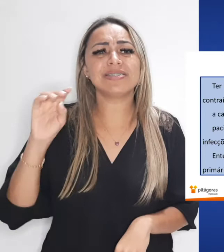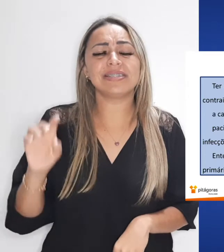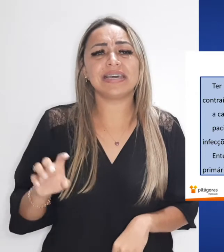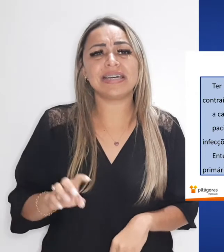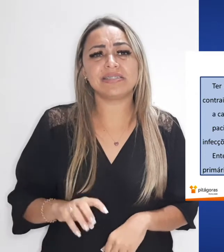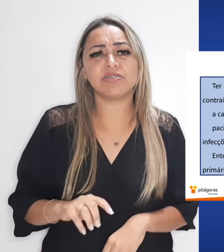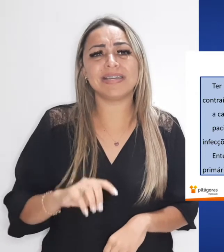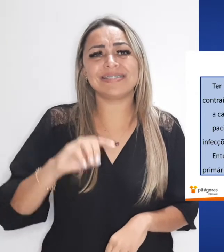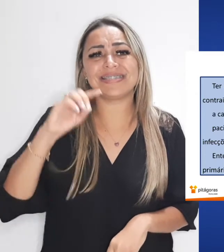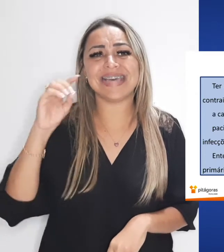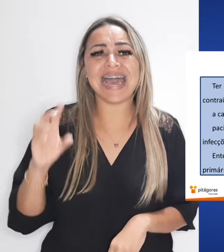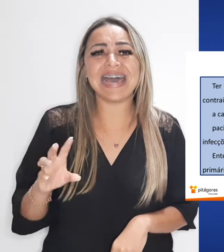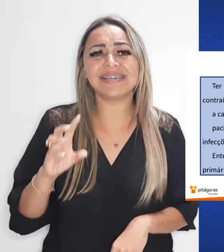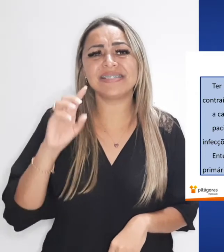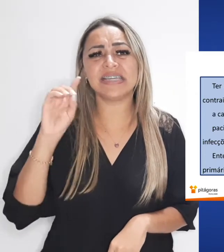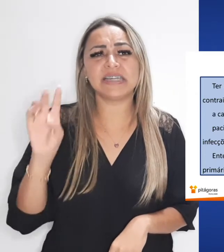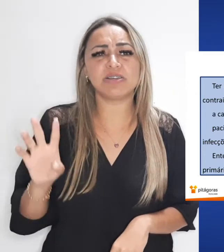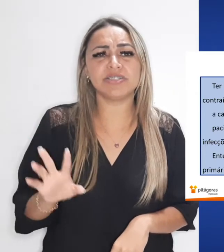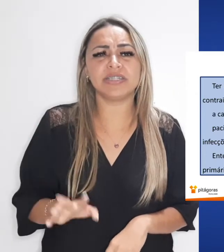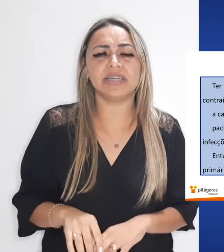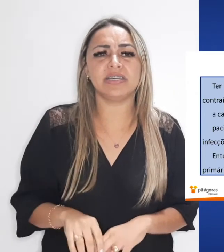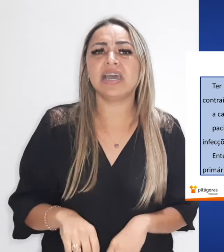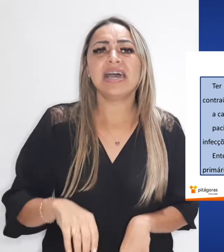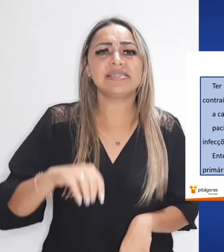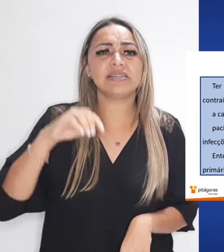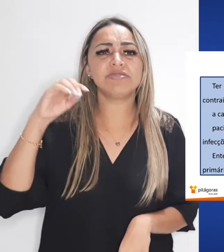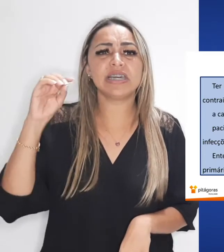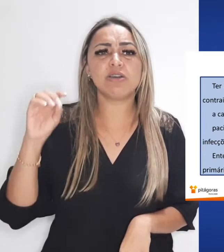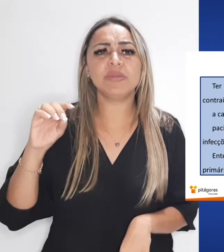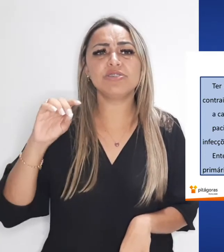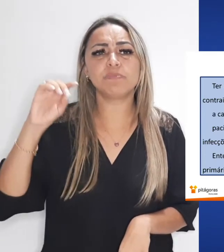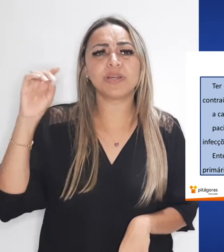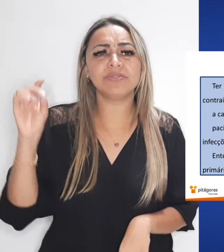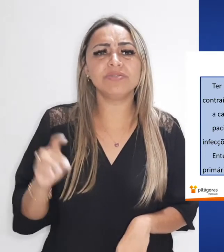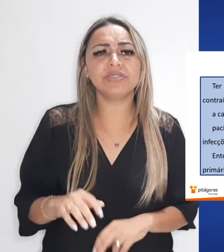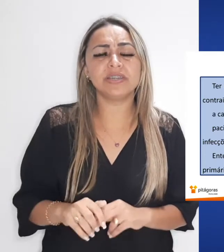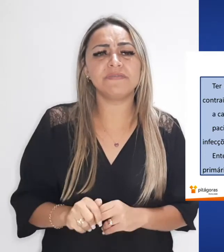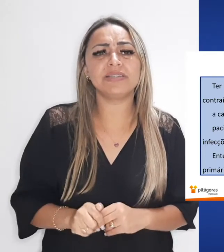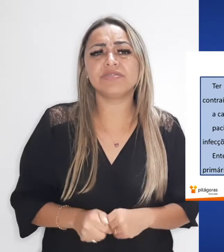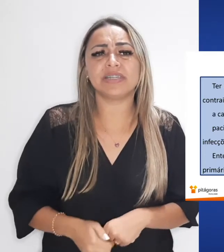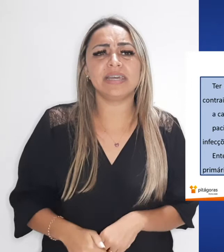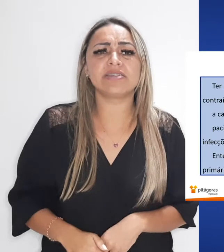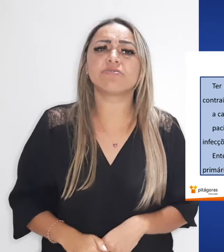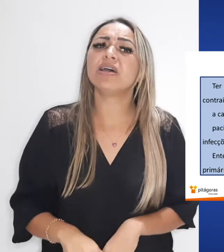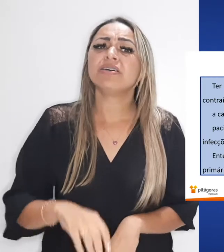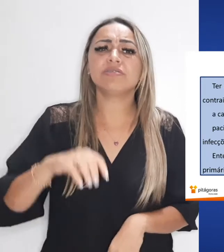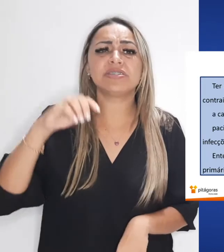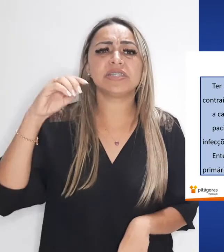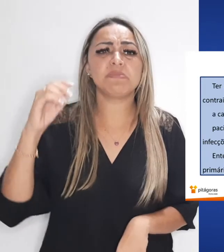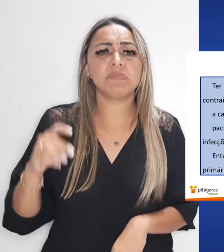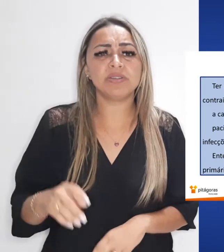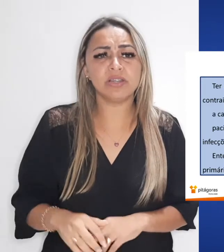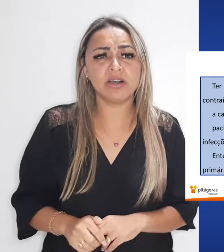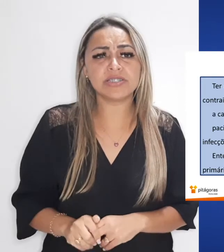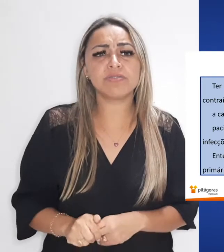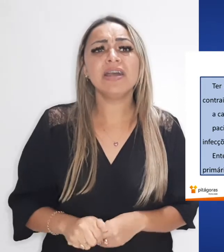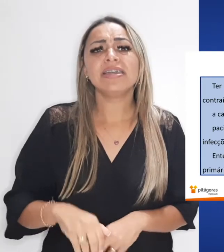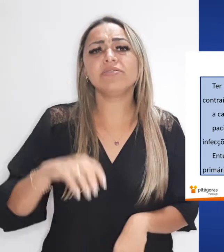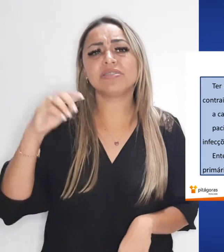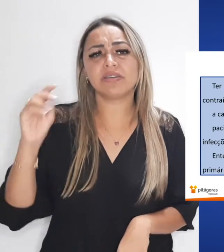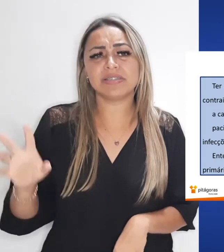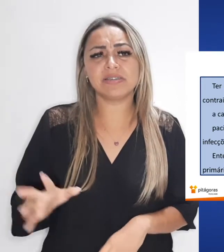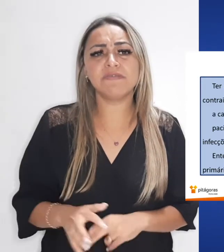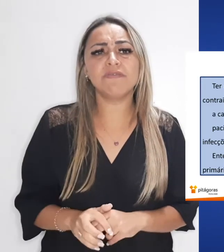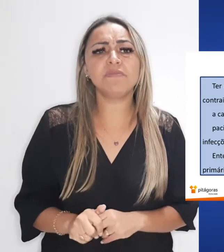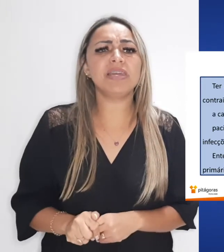são consideradas doenças raras e heterogêneas, sendo geralmente o produto de defeito genético do sistema imunológico e